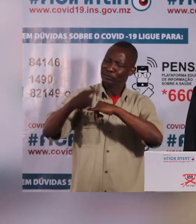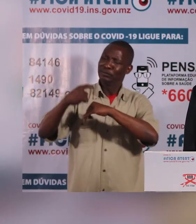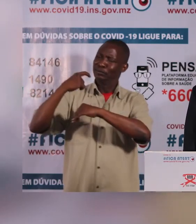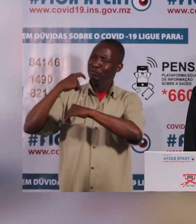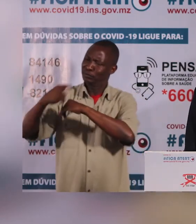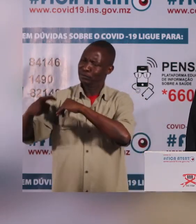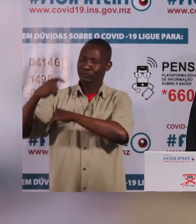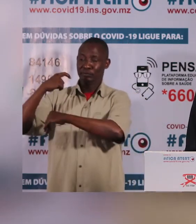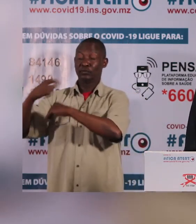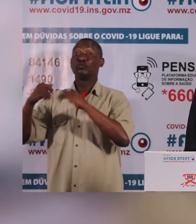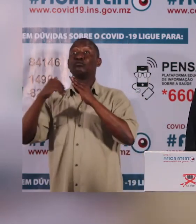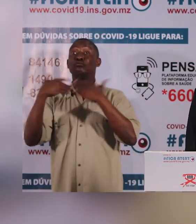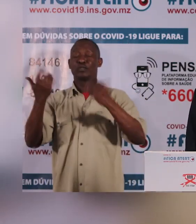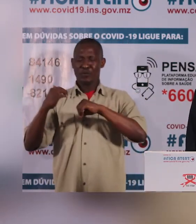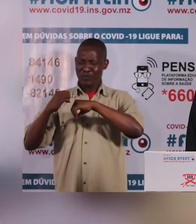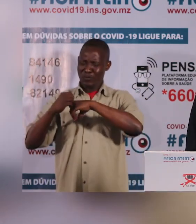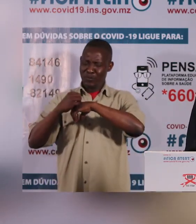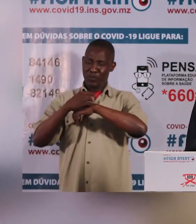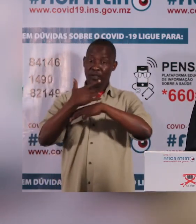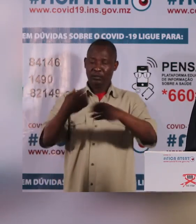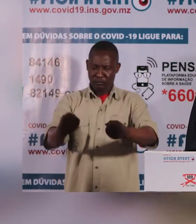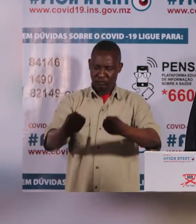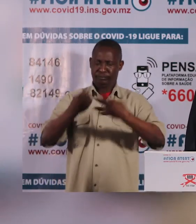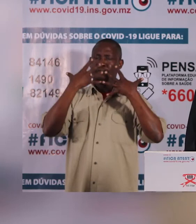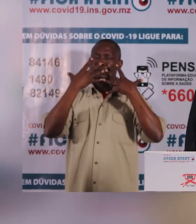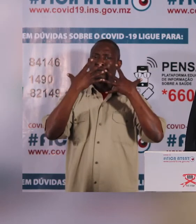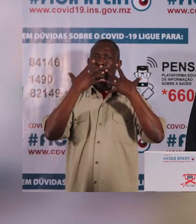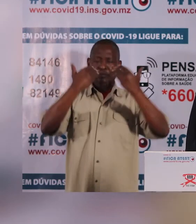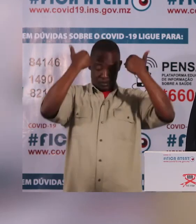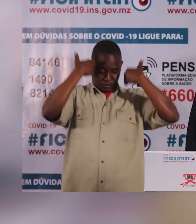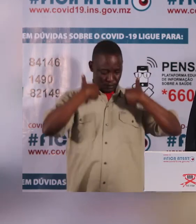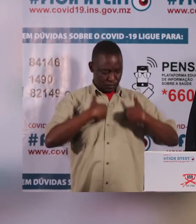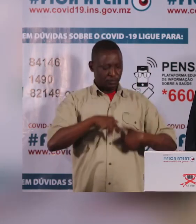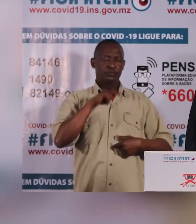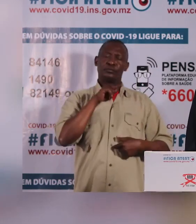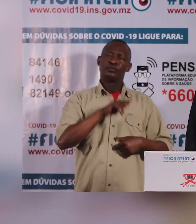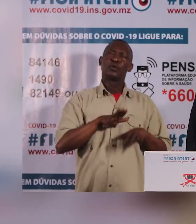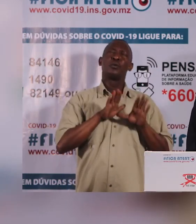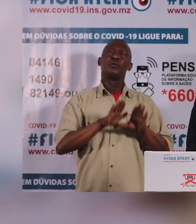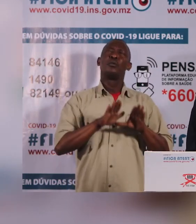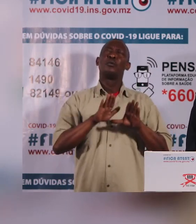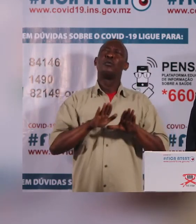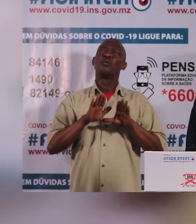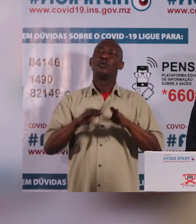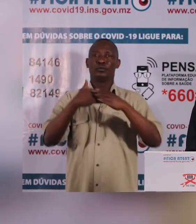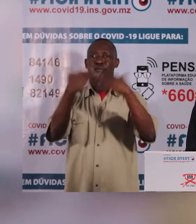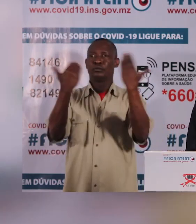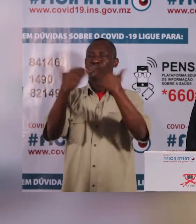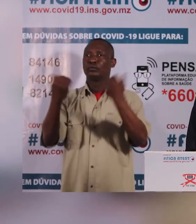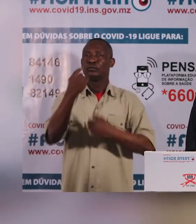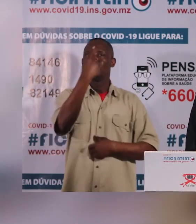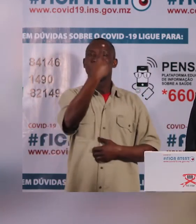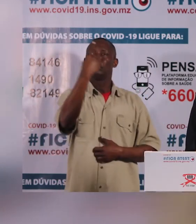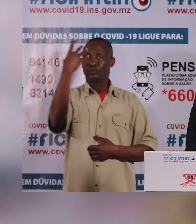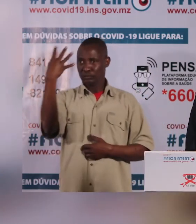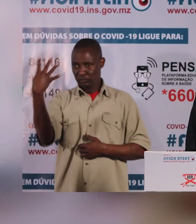um período de incubação que pode ir até 14 dias, portanto, cortar a transmissão do vírus pode levar algum tempo e as medidas de